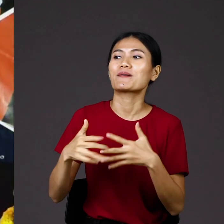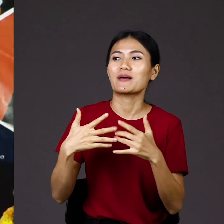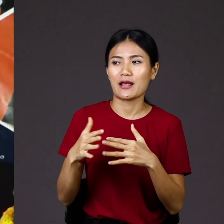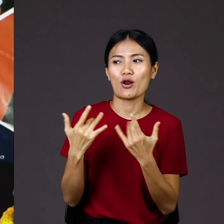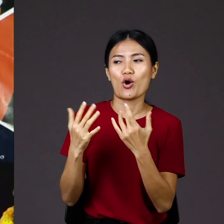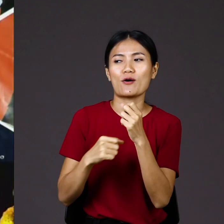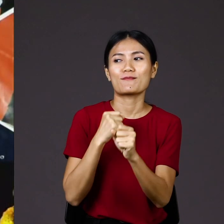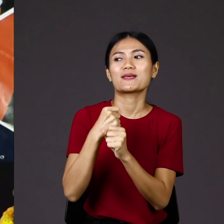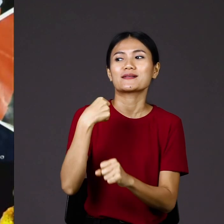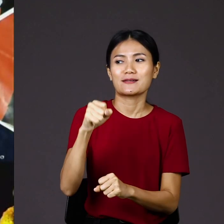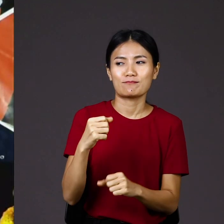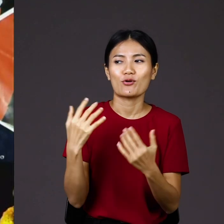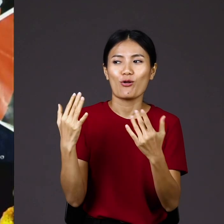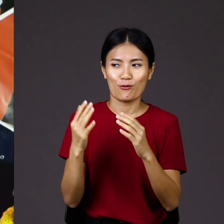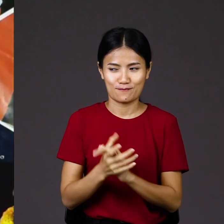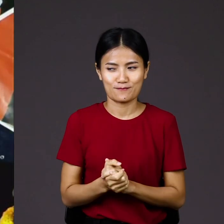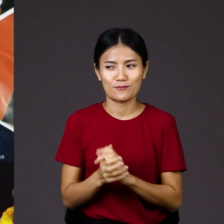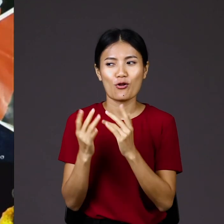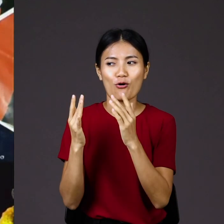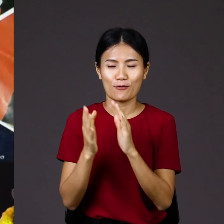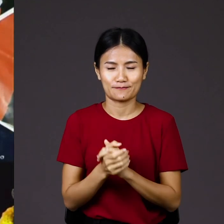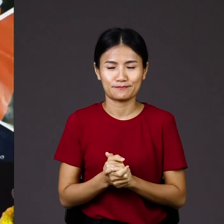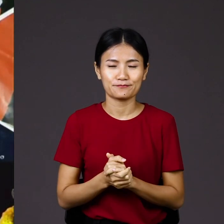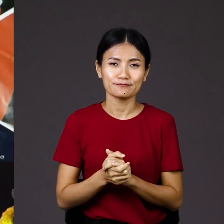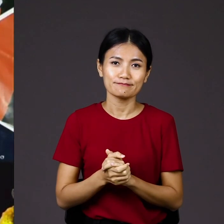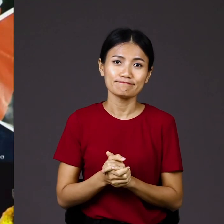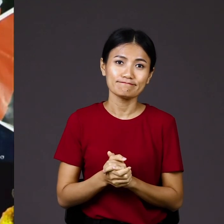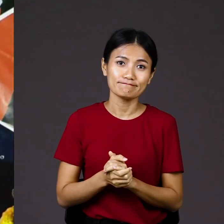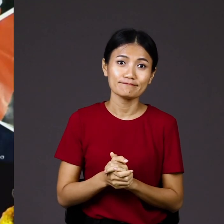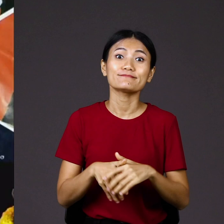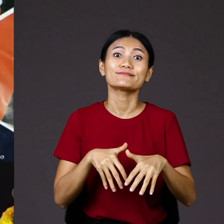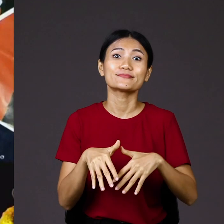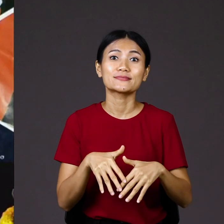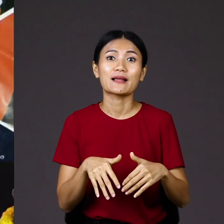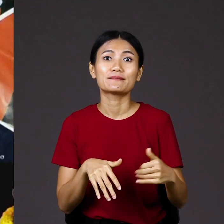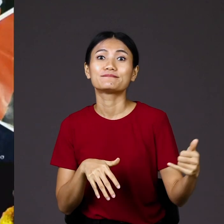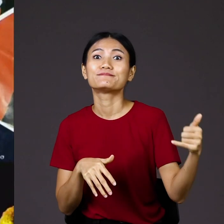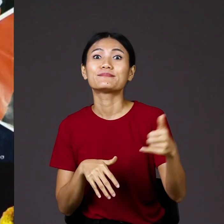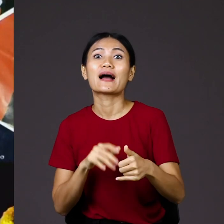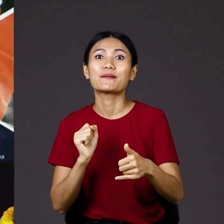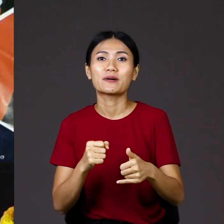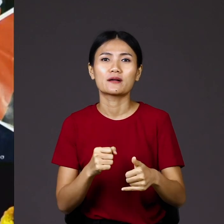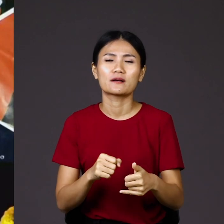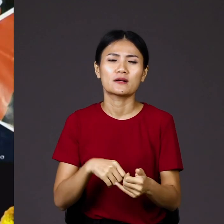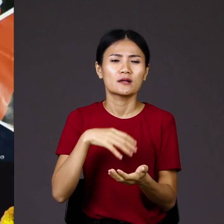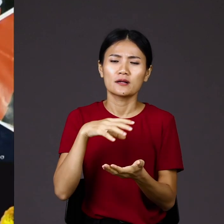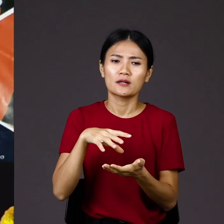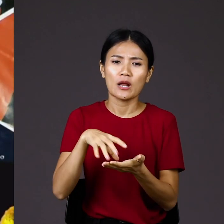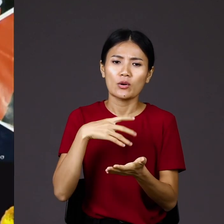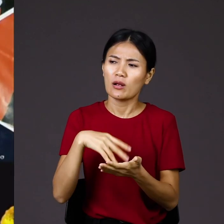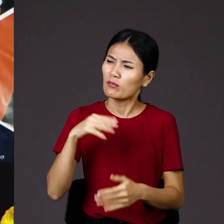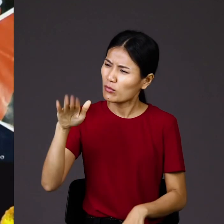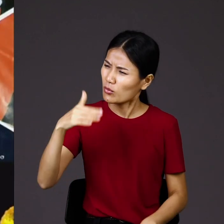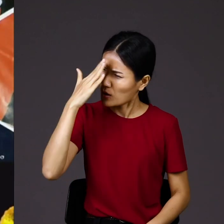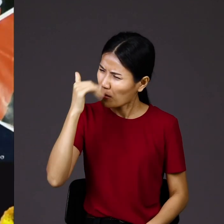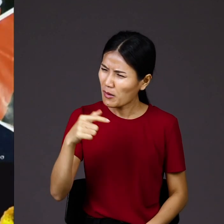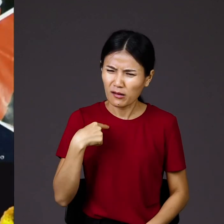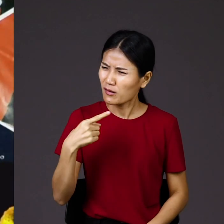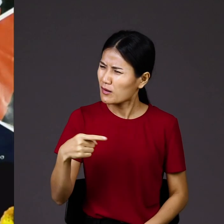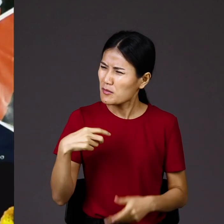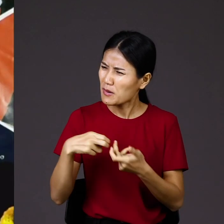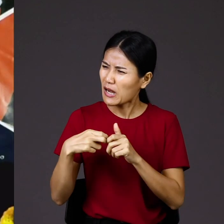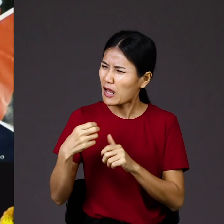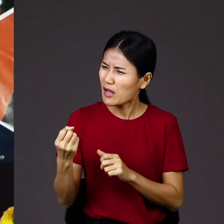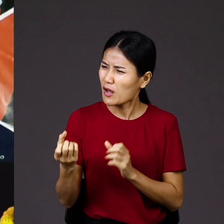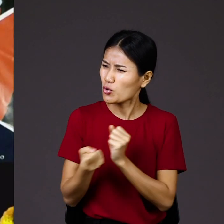ไม่เป็นไรอีก10ปีก็จะรอพี่น้องเดินมาก็มานั่งเล่าให้ผมฟังบอกว่าทำไมเมื่อวานมันมีเหตุการณ์อะ